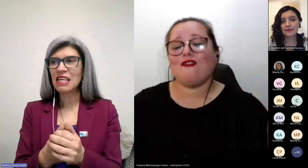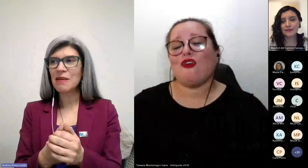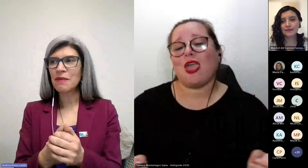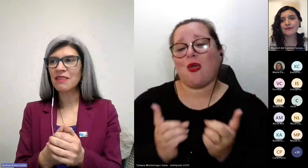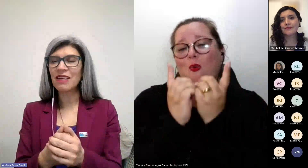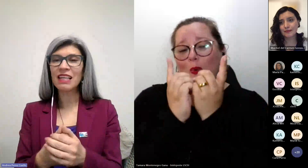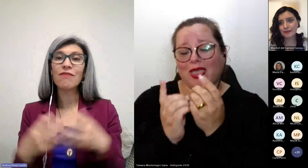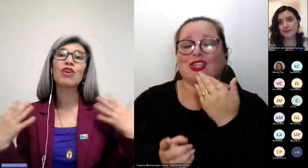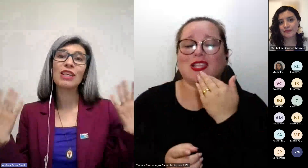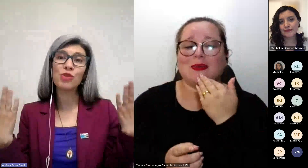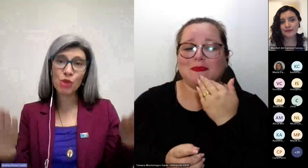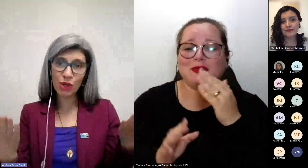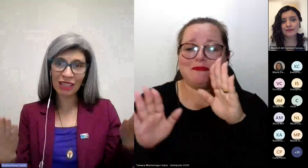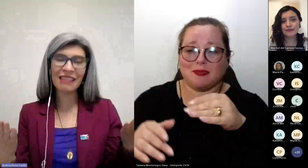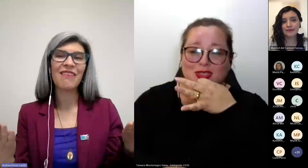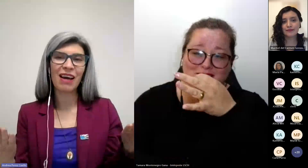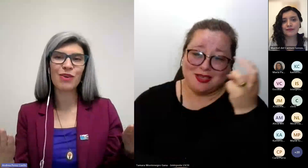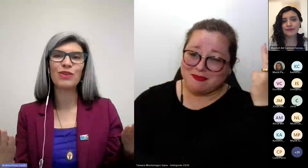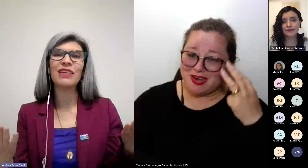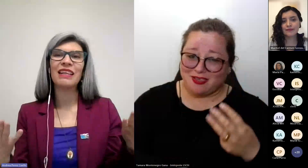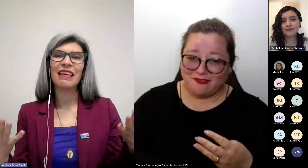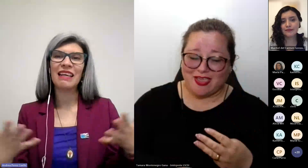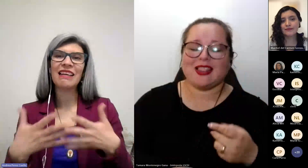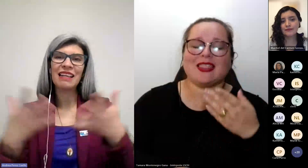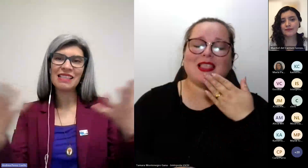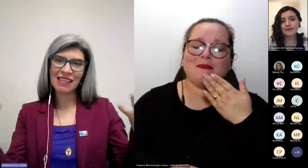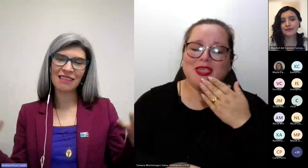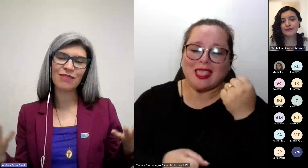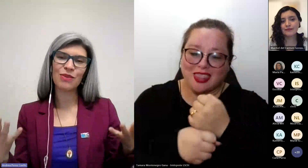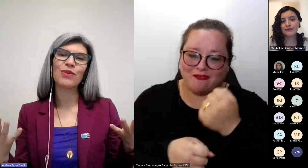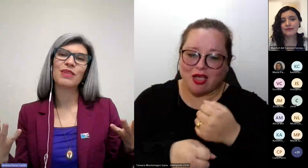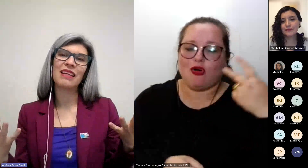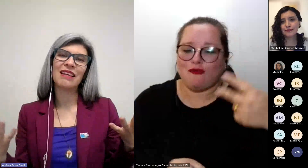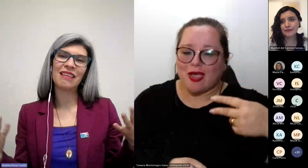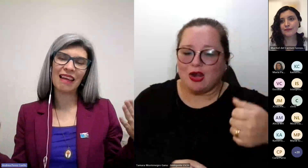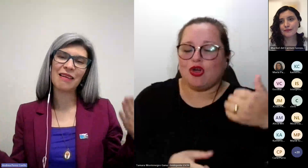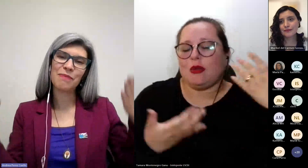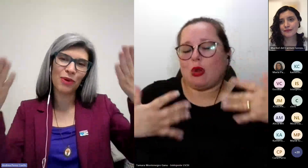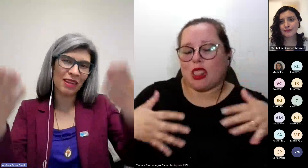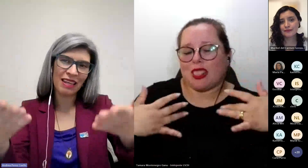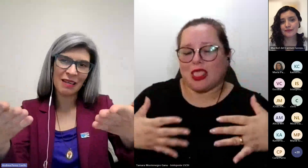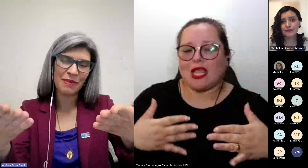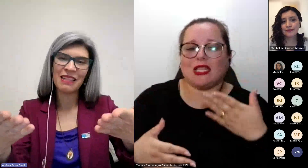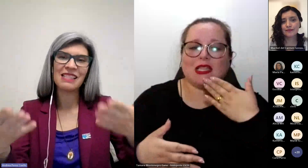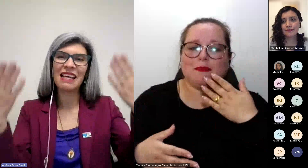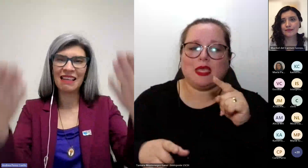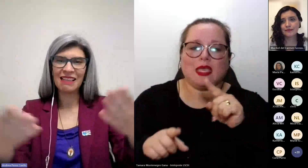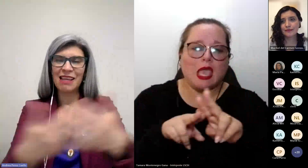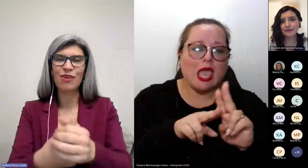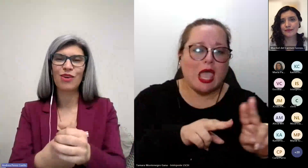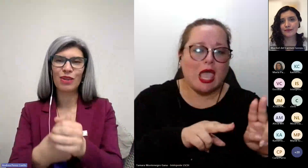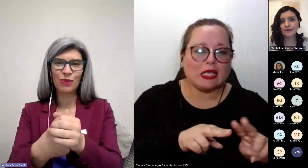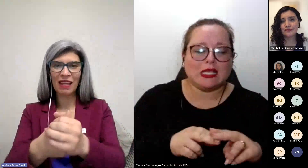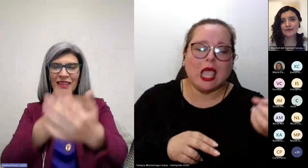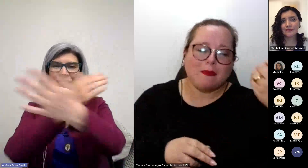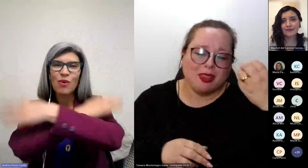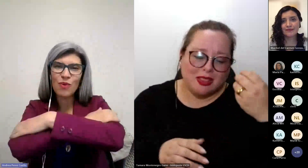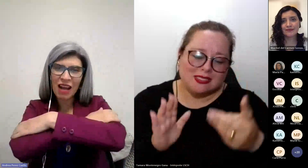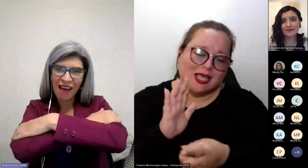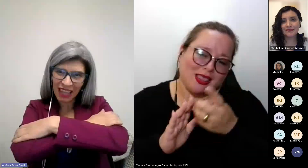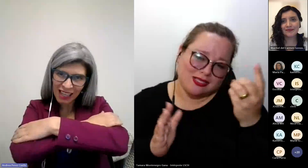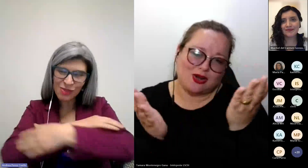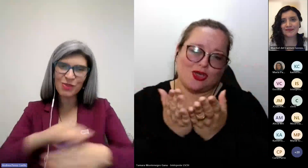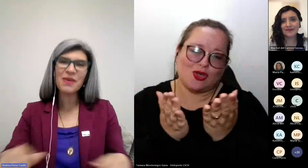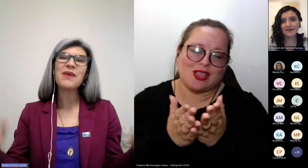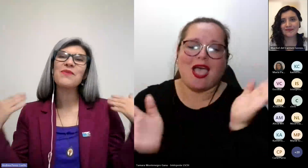decías, Maribel, valoración del trabajo que realizan todos quienes están en pos del aprendizaje y el desarrollo de los estudiantes.